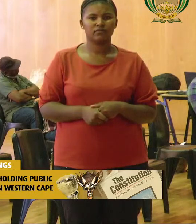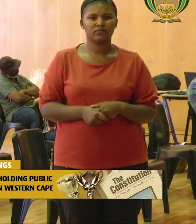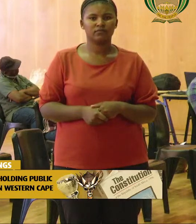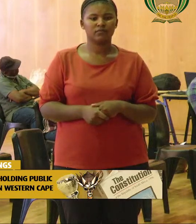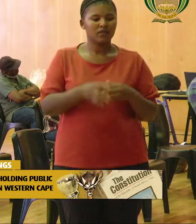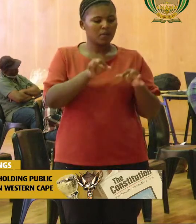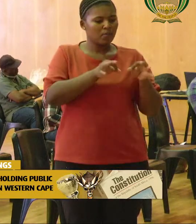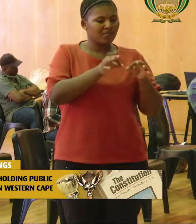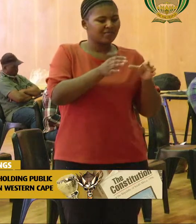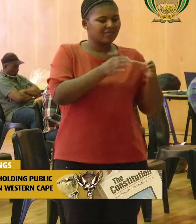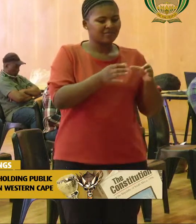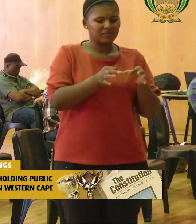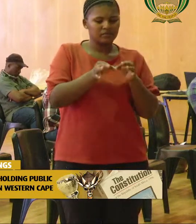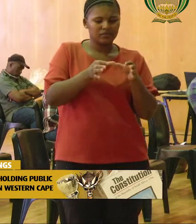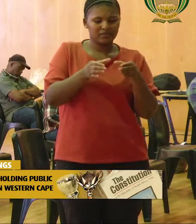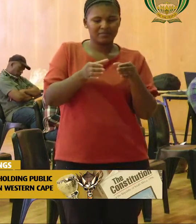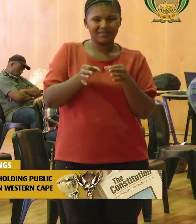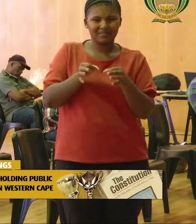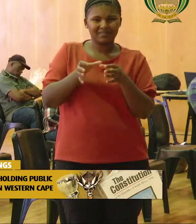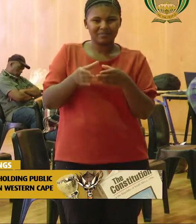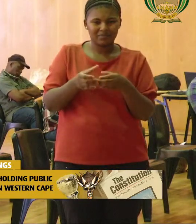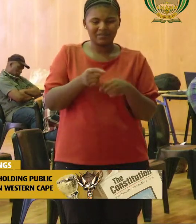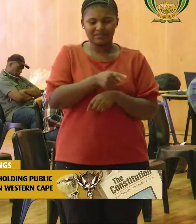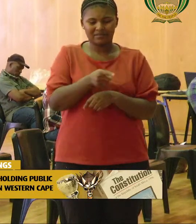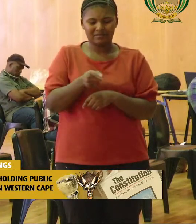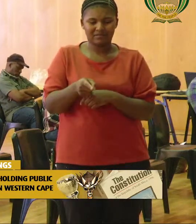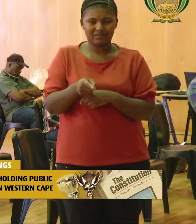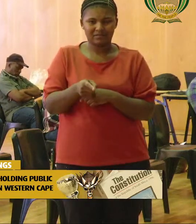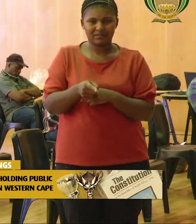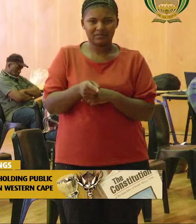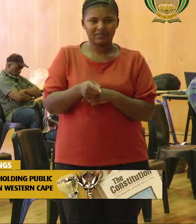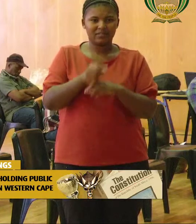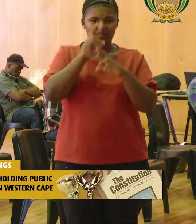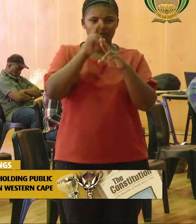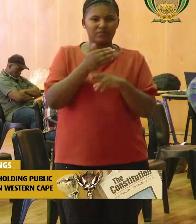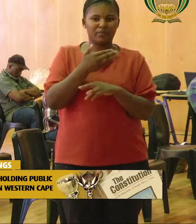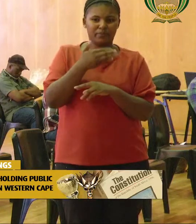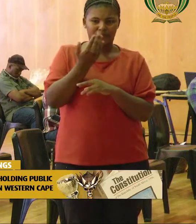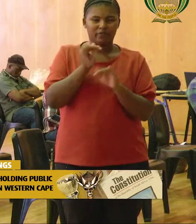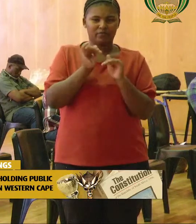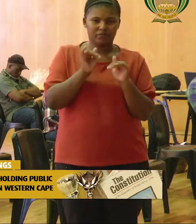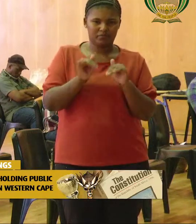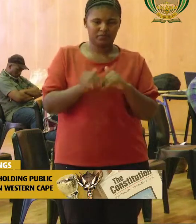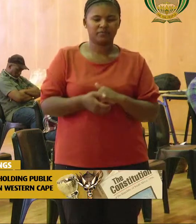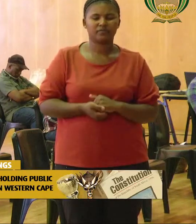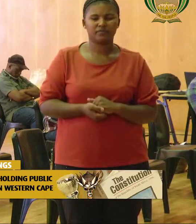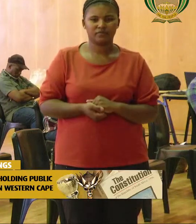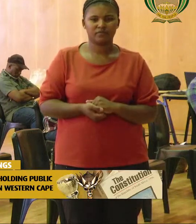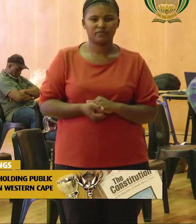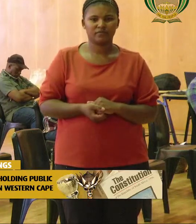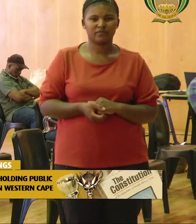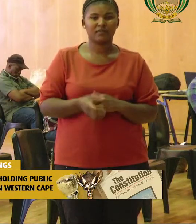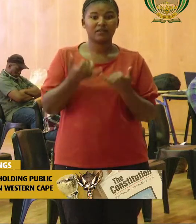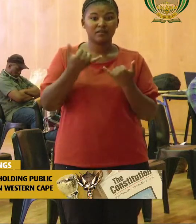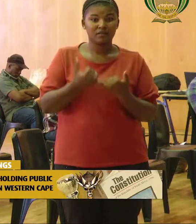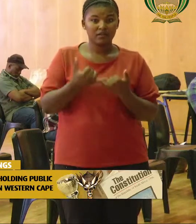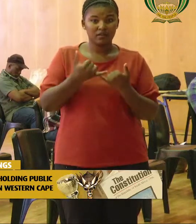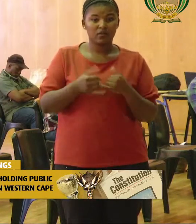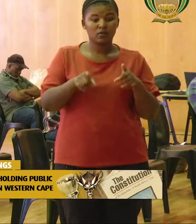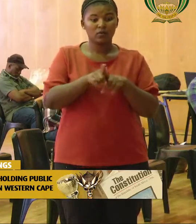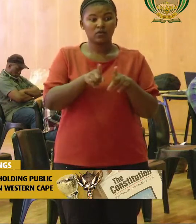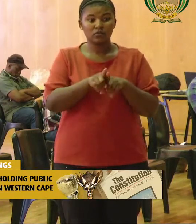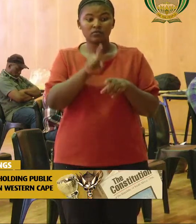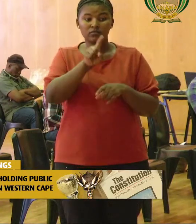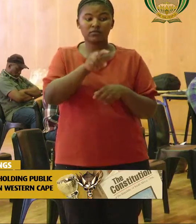Politieke partijen heeft geen respect voor elkaar deesdae nie. Dus hoekom die mensen, die gemeenschap